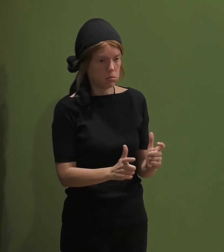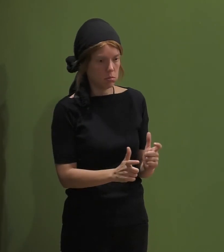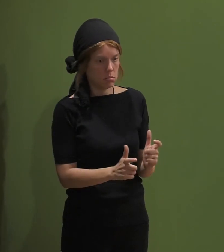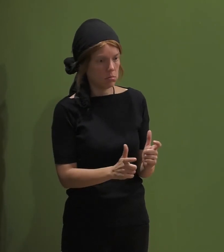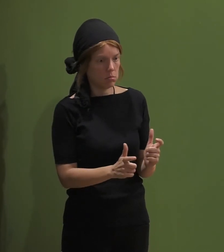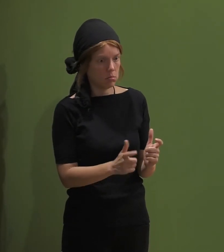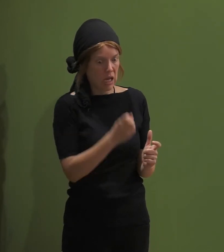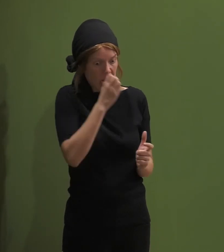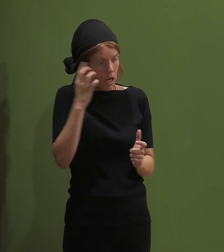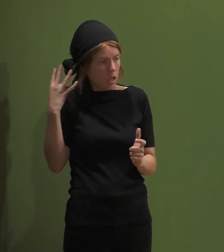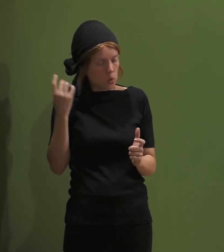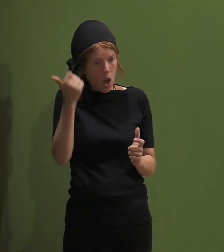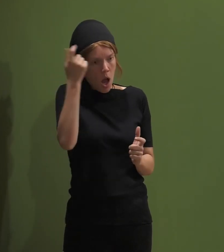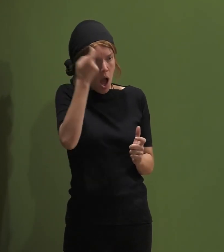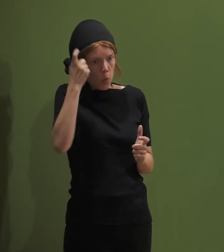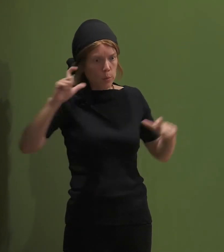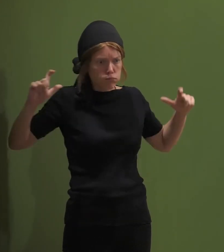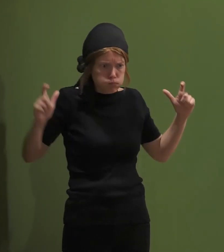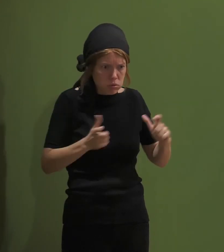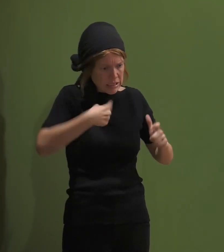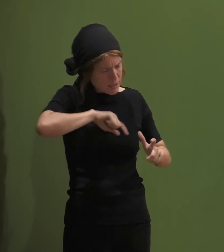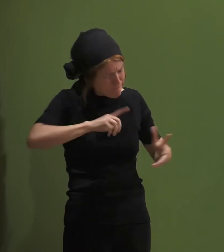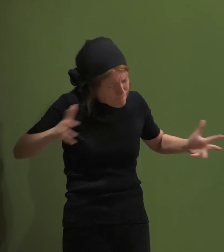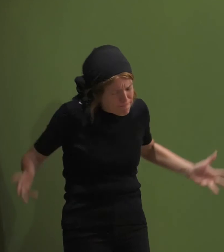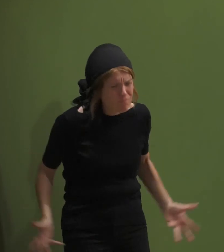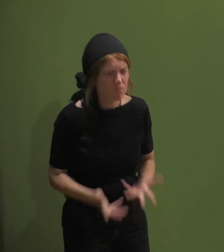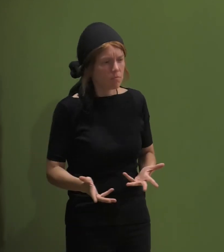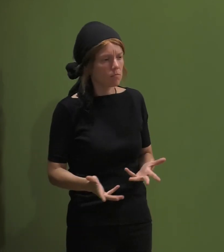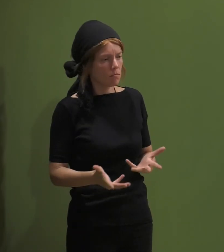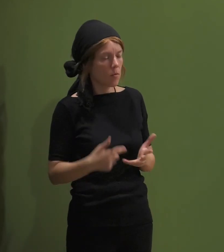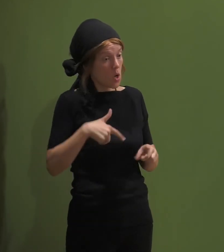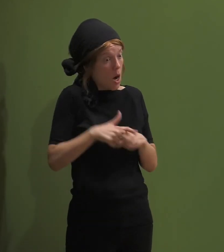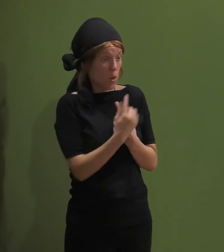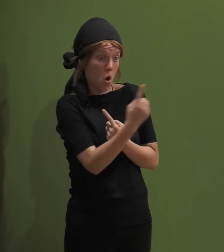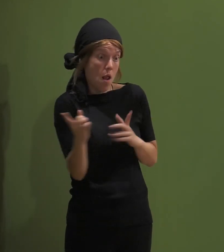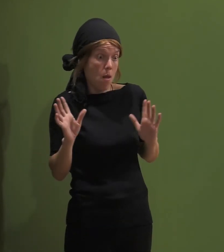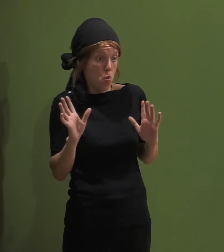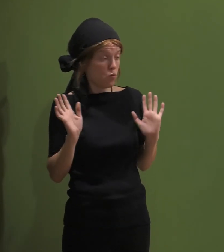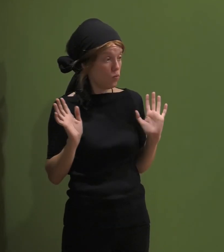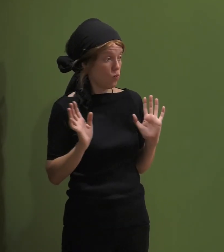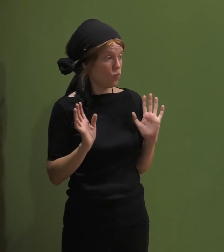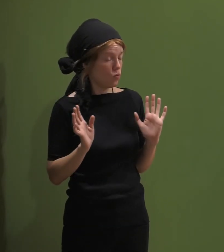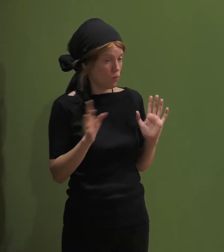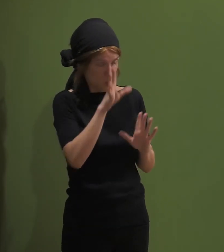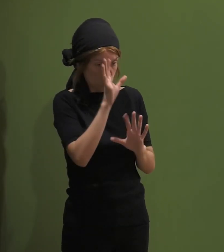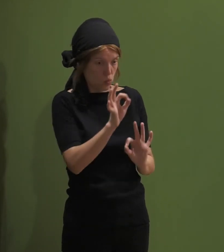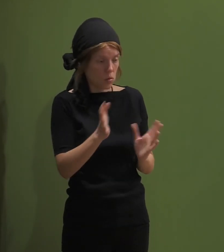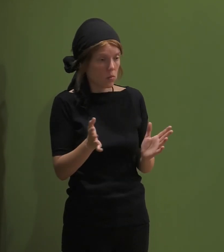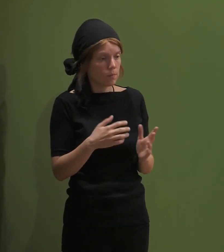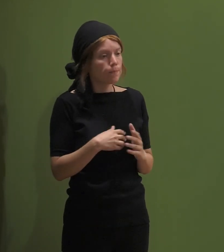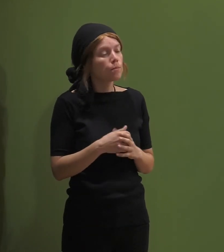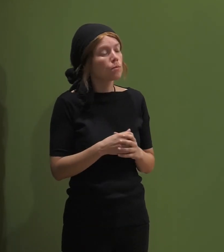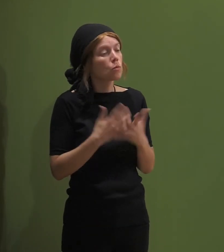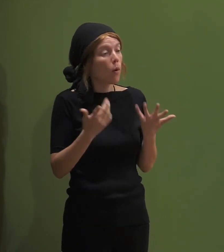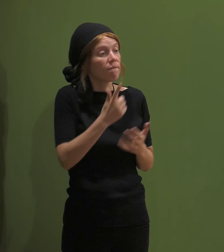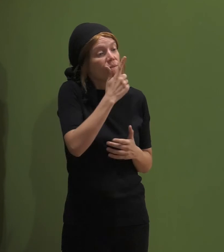los próximos años, en los años anteriores, y que teníamos que intentar combatir cada uno con las herramientas que tenga y con los instrumentos que tiene. Y evidentemente, uno de ellos